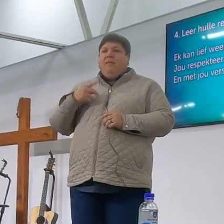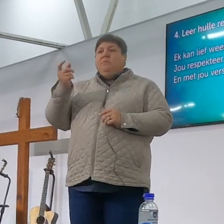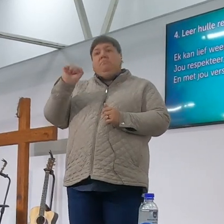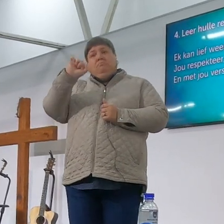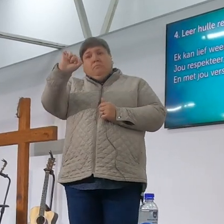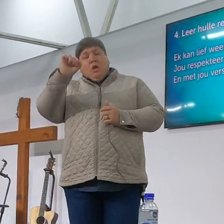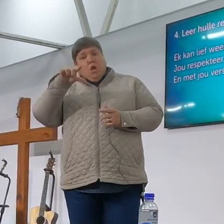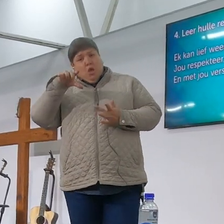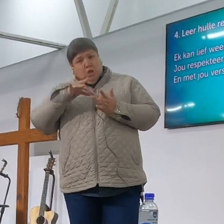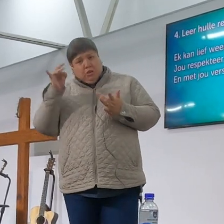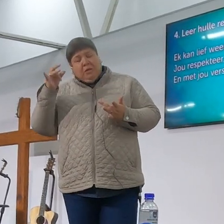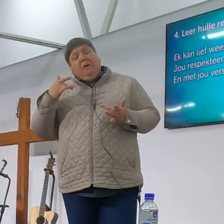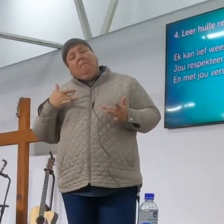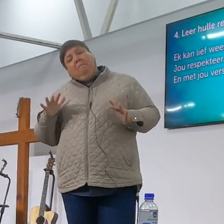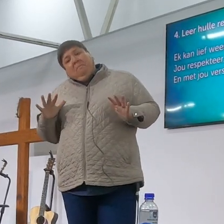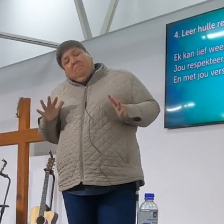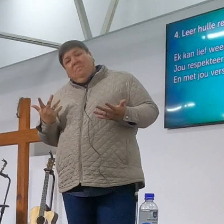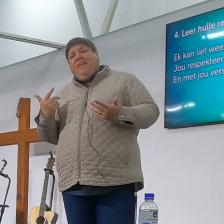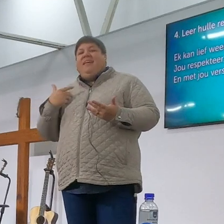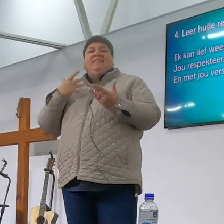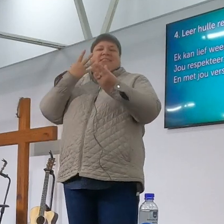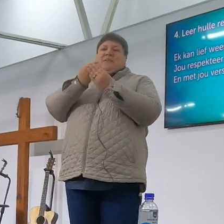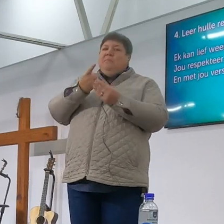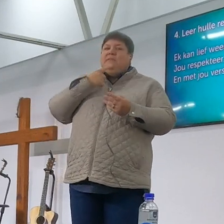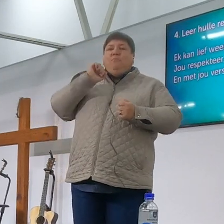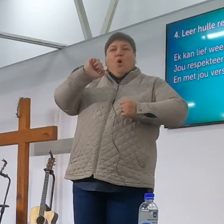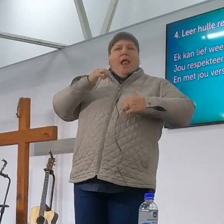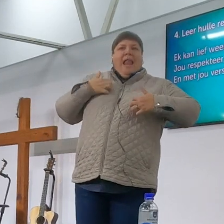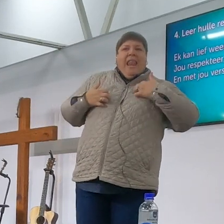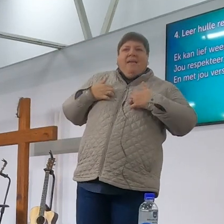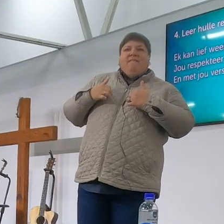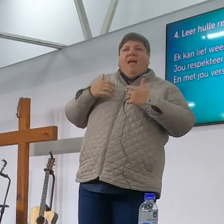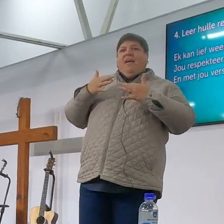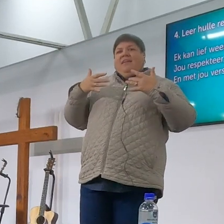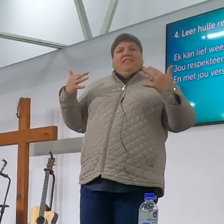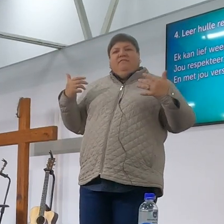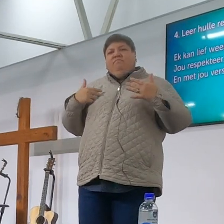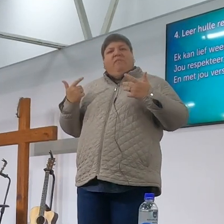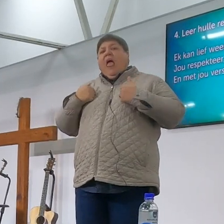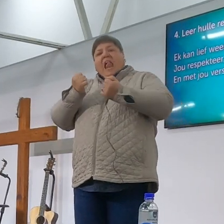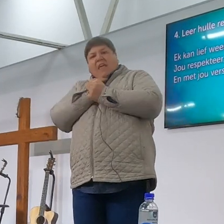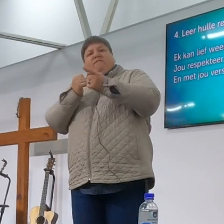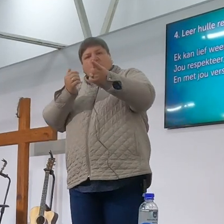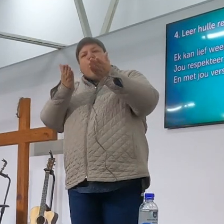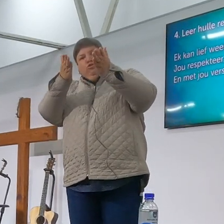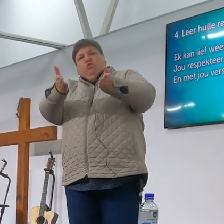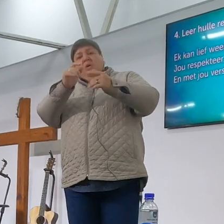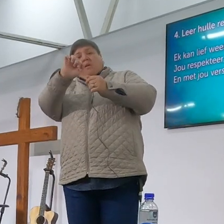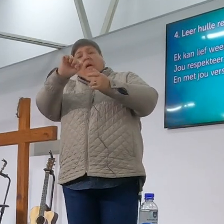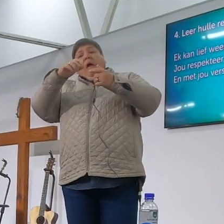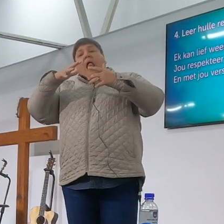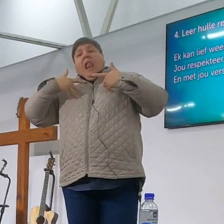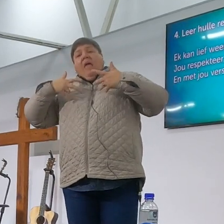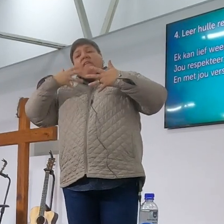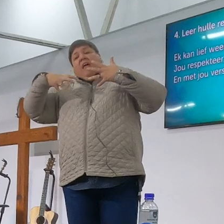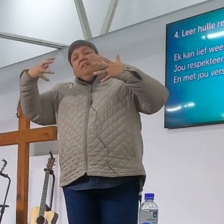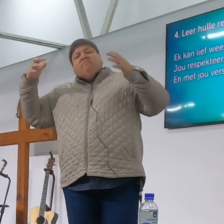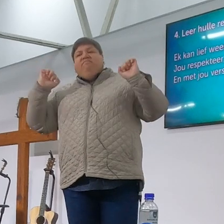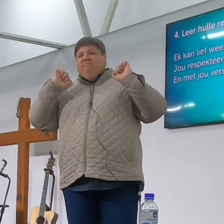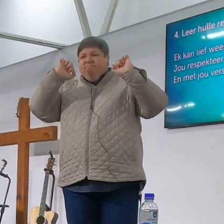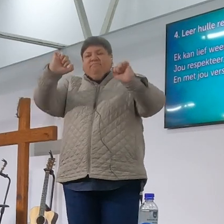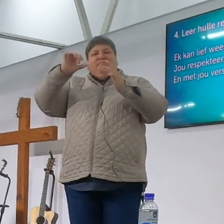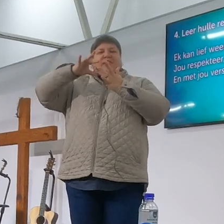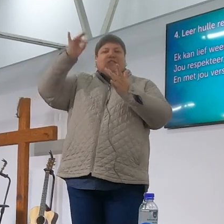begryp, dat ek hoef nie met jou leefstyl saam te stem om jou lief te hê nie. Ek hoef nie met jou leefstyl saam te stem om jou te respekteer